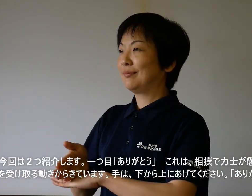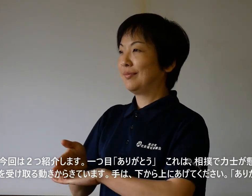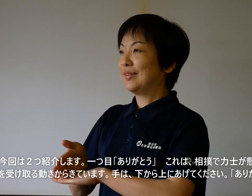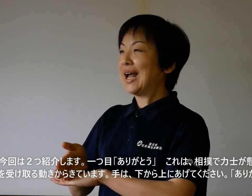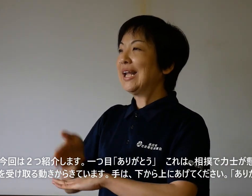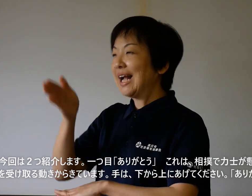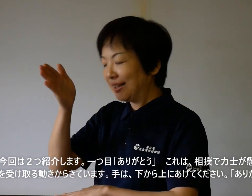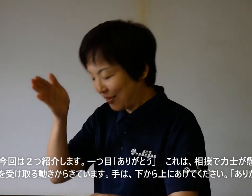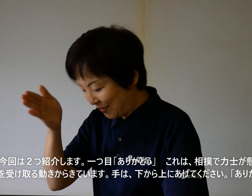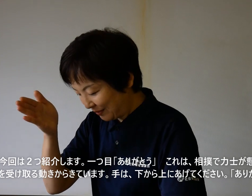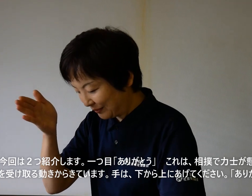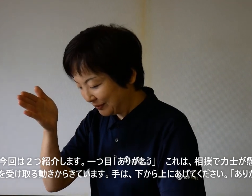ありがとう。